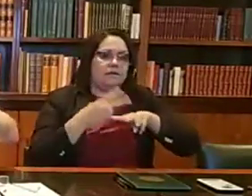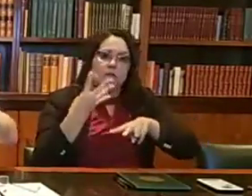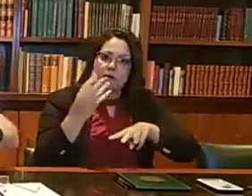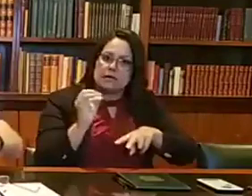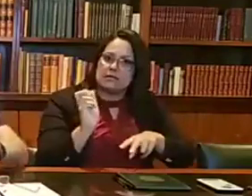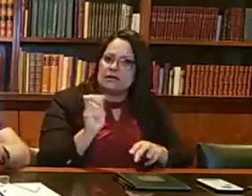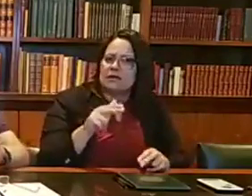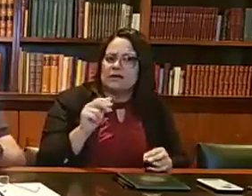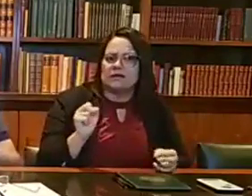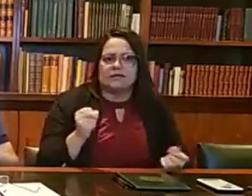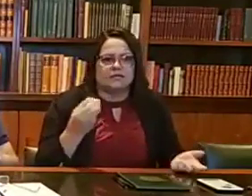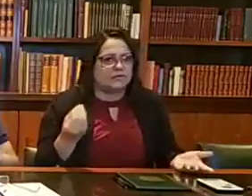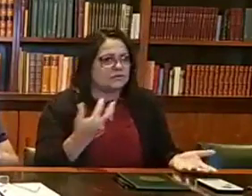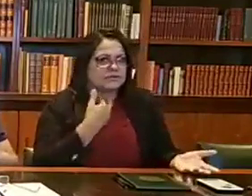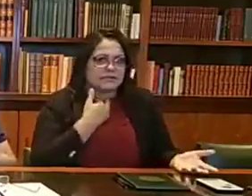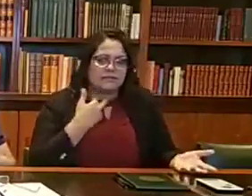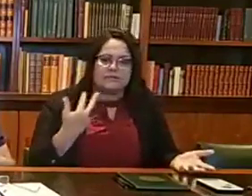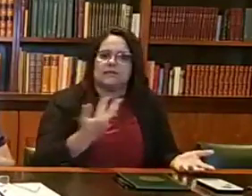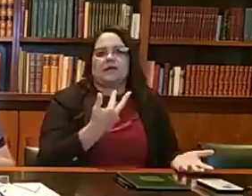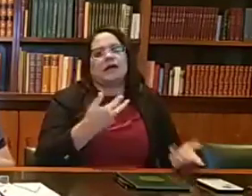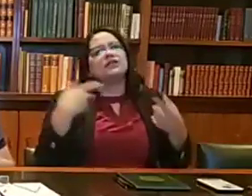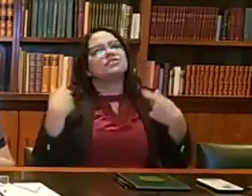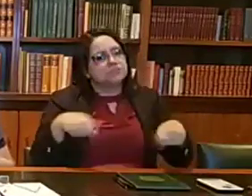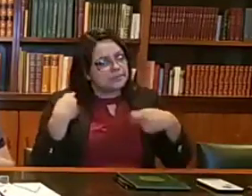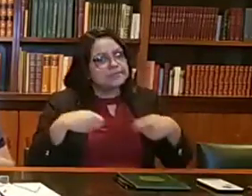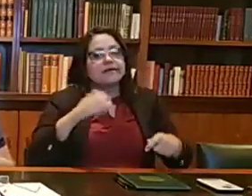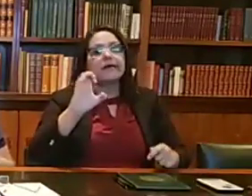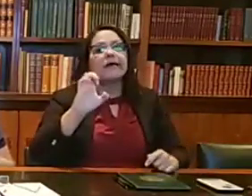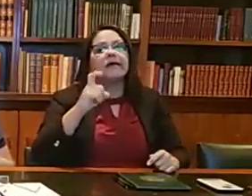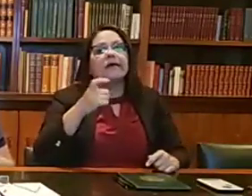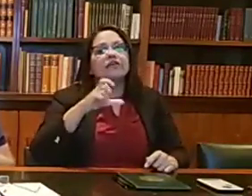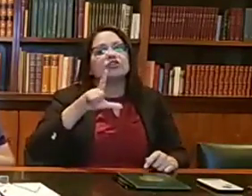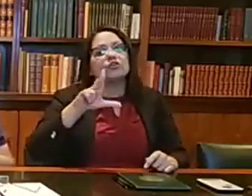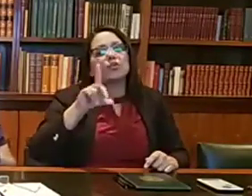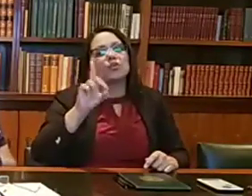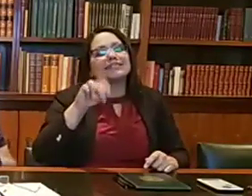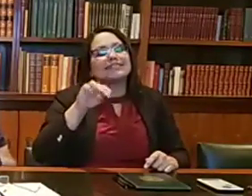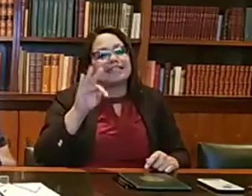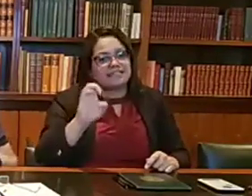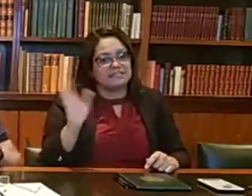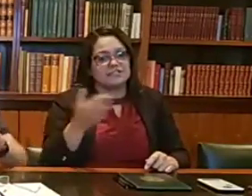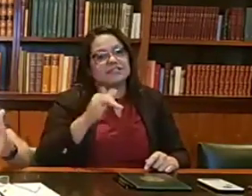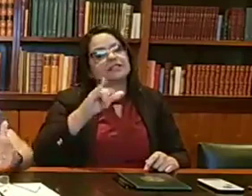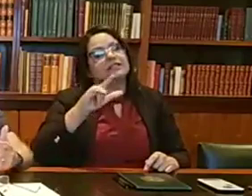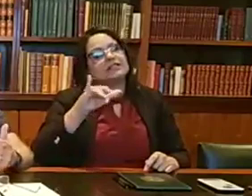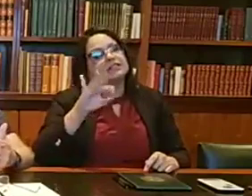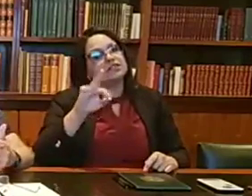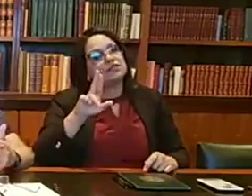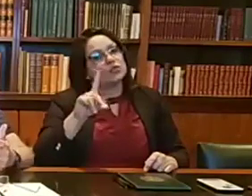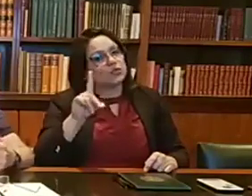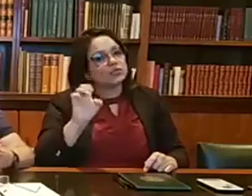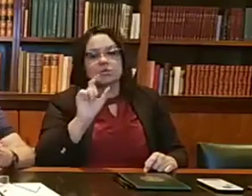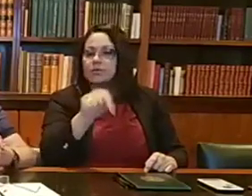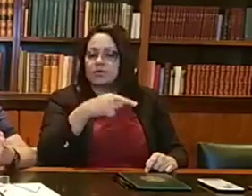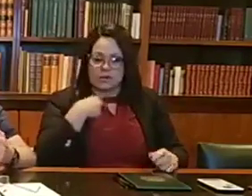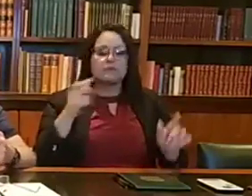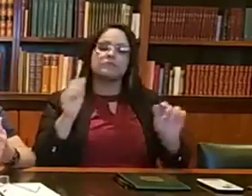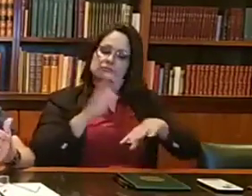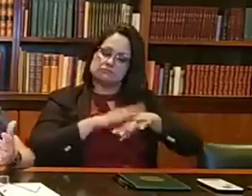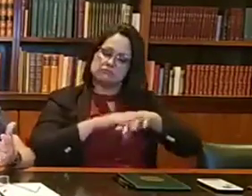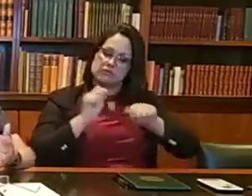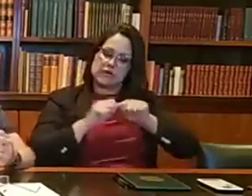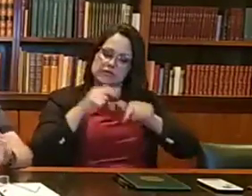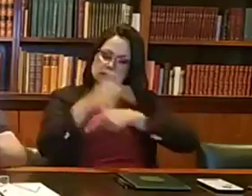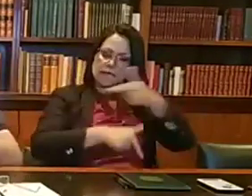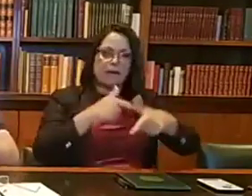Condenar até 40 anos de prisão. Nós precisamos do excludente de licitude. O que é excludente de licitude? O elemento cumpre a sua missão, lógico,